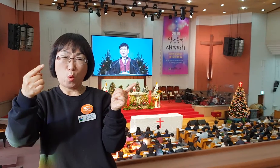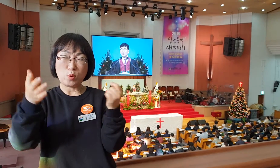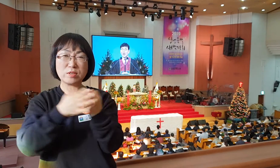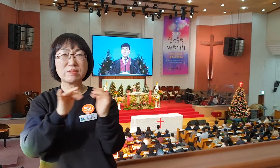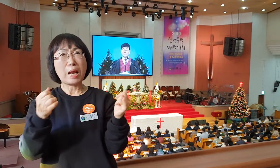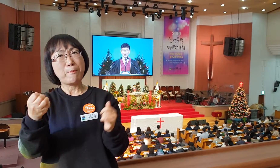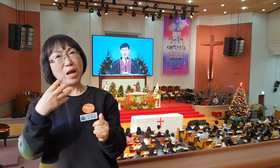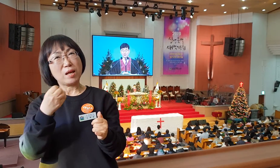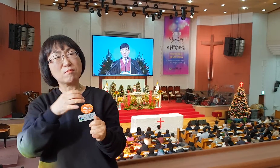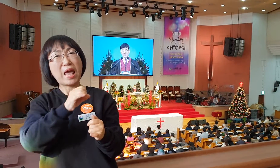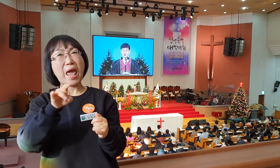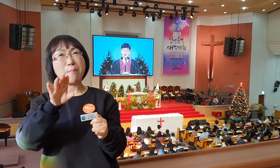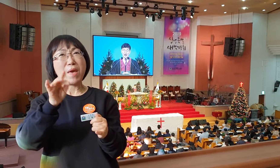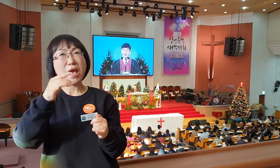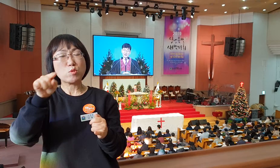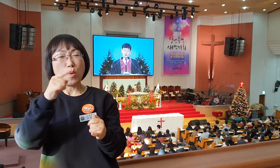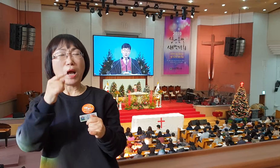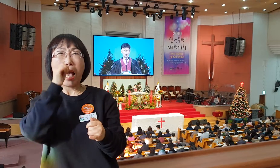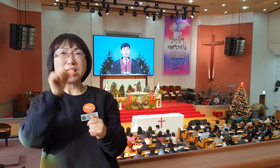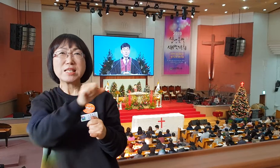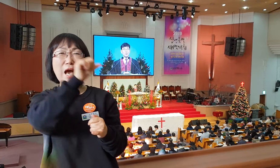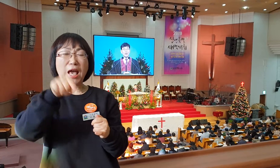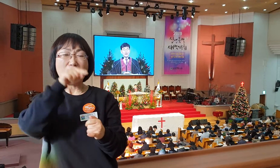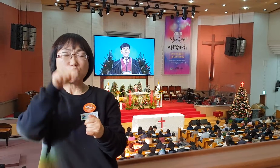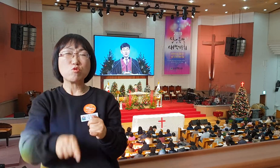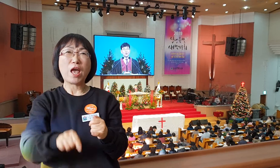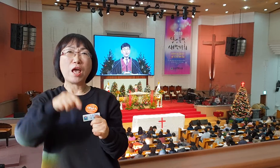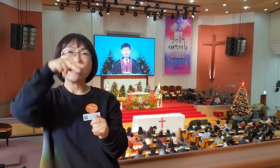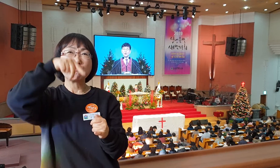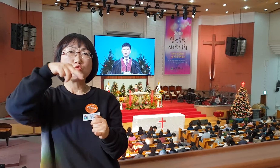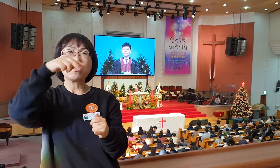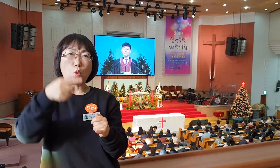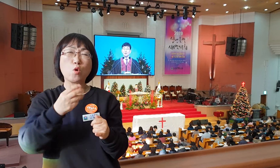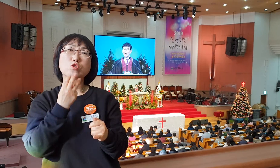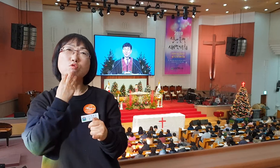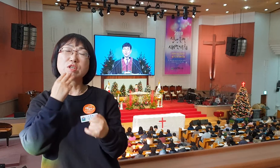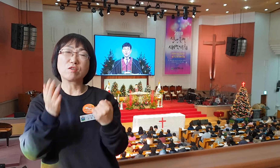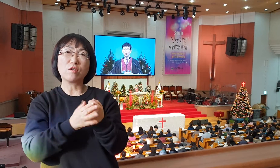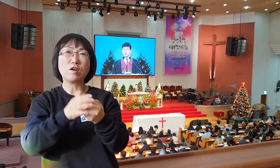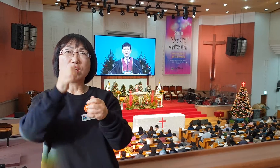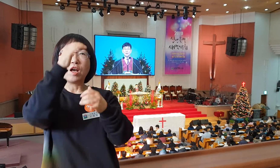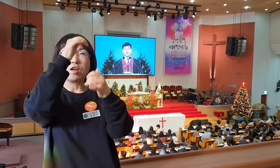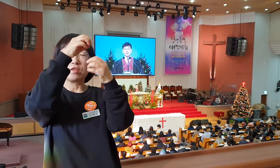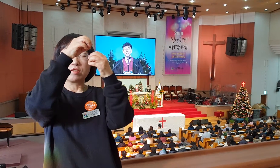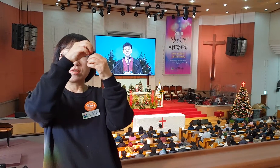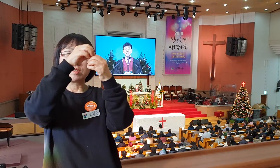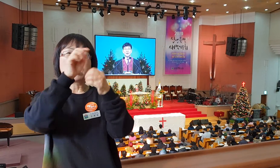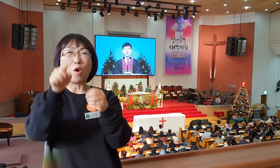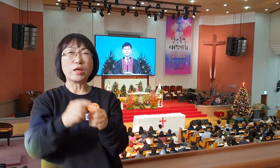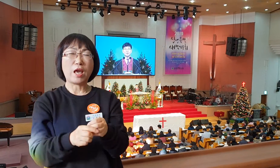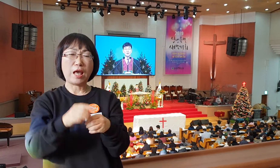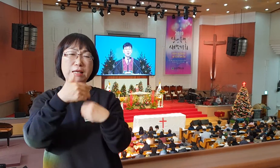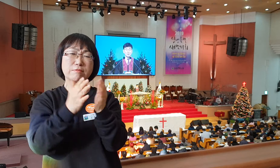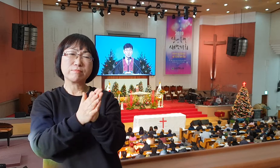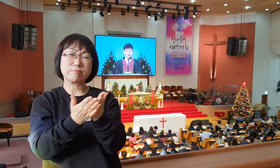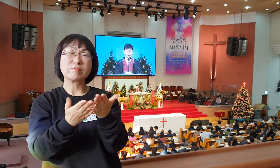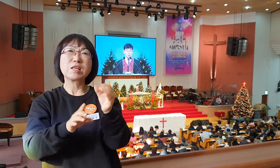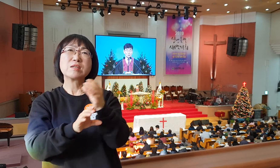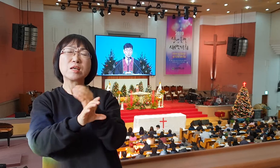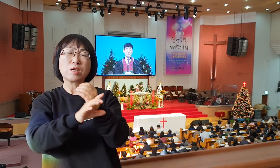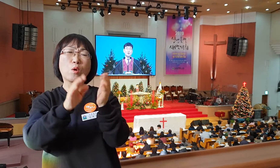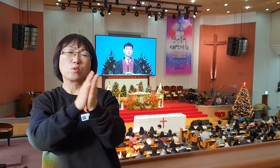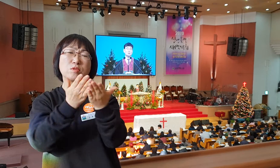사람들 말하면 에베소가 그 아시아주의 수도였을 뿐만 아니라 전설처럼 에베소의 도서관이 굉장했대요. 그걸 보면